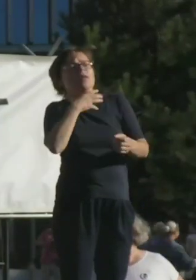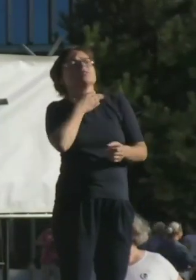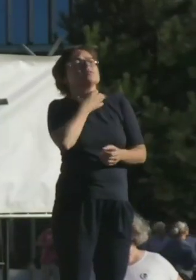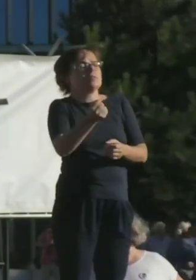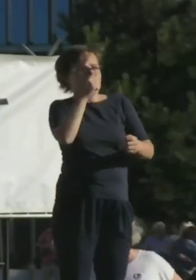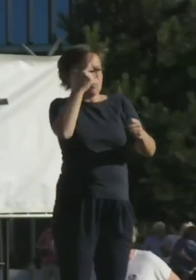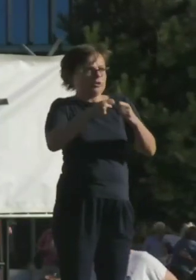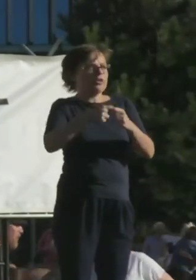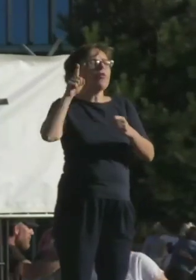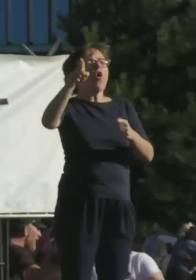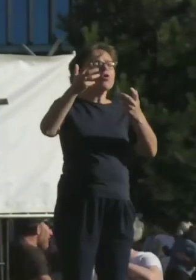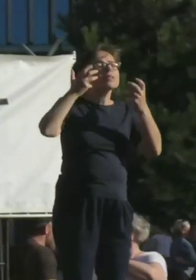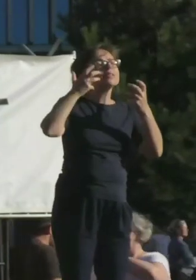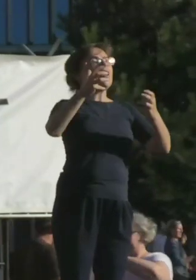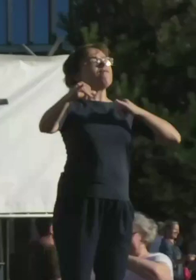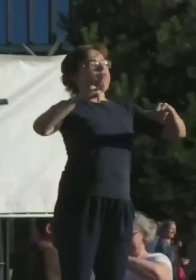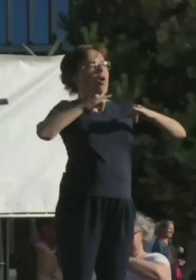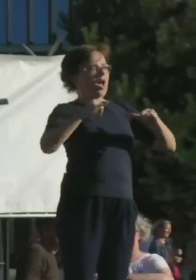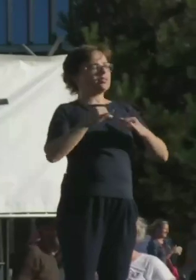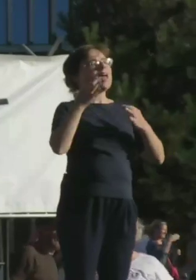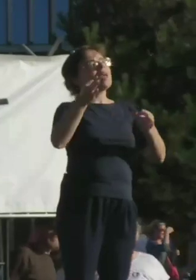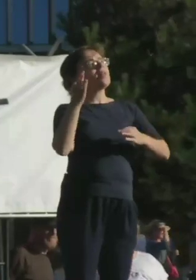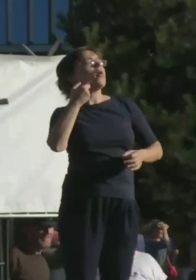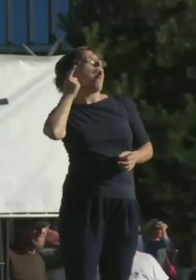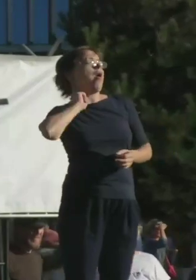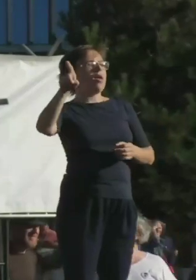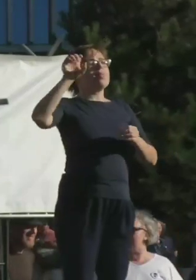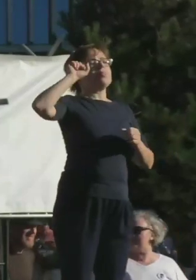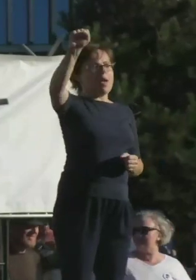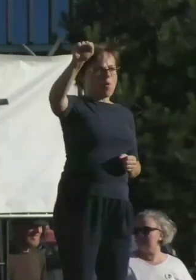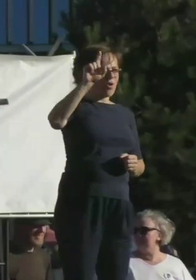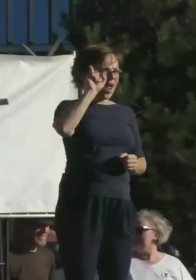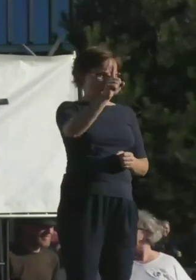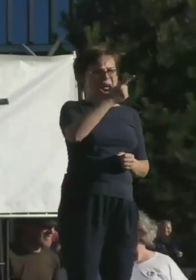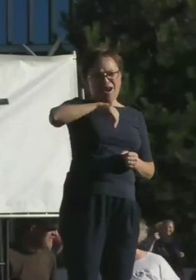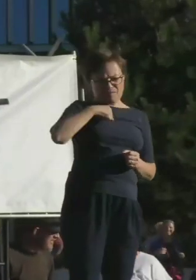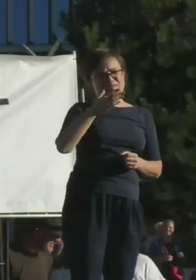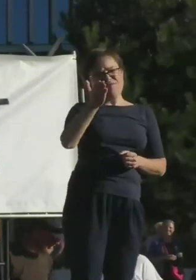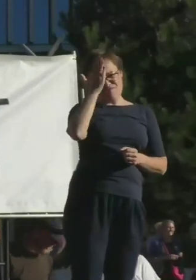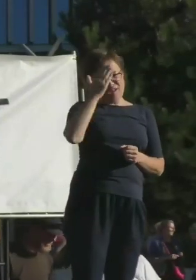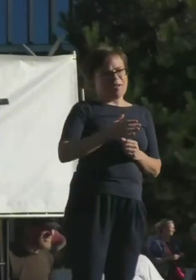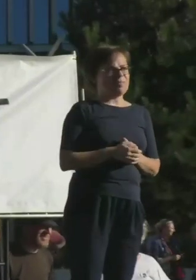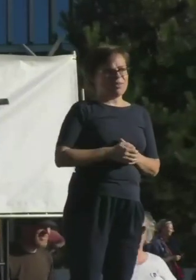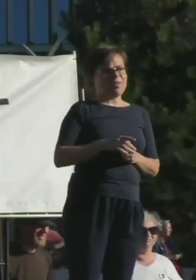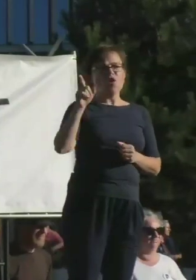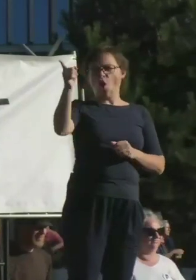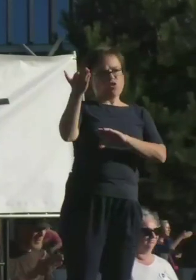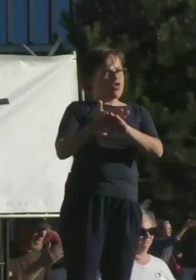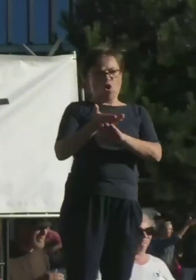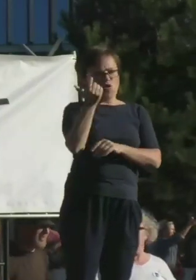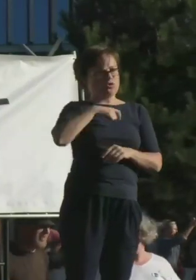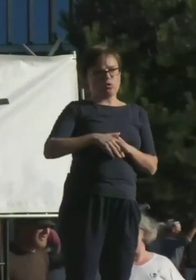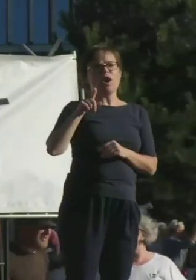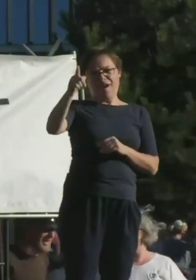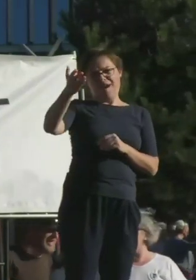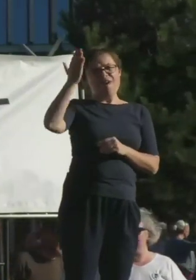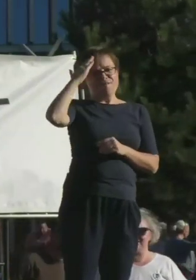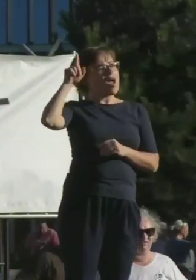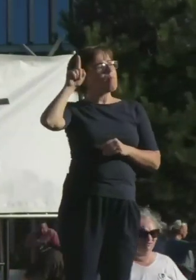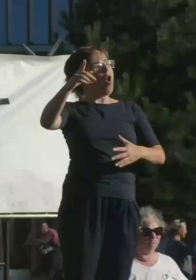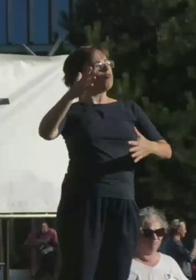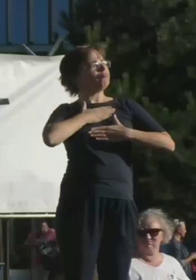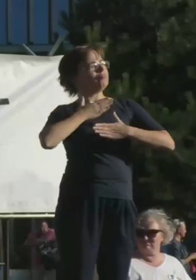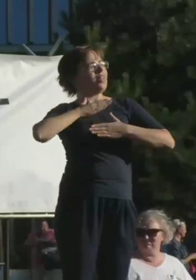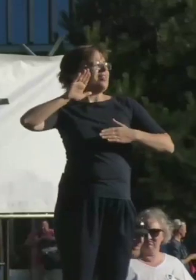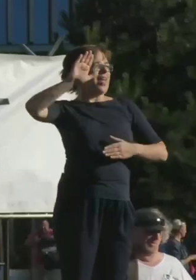władzę, który teraz udaje demokratę, ale nas nie oszuka. My wiemy, że to jest nacjonalista i